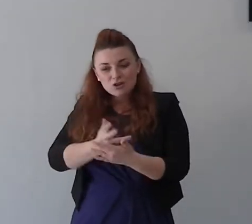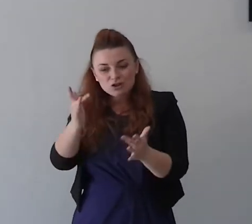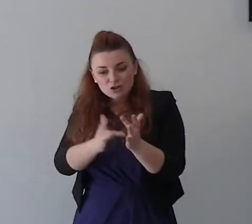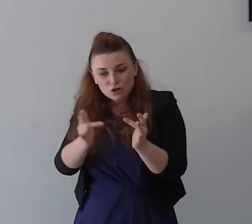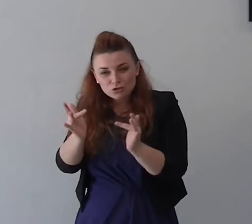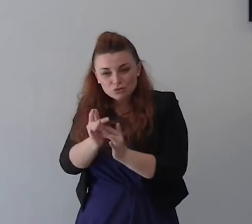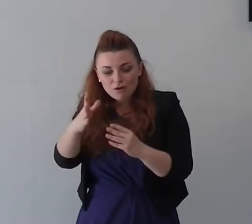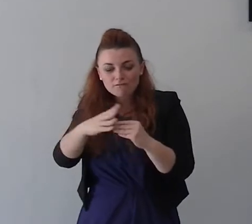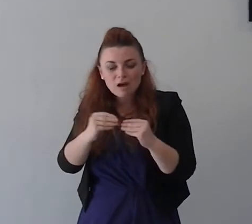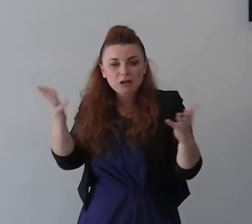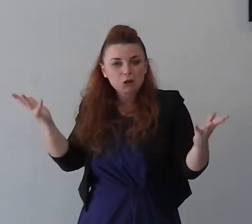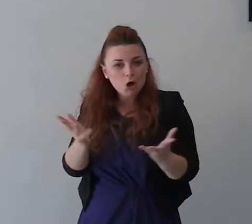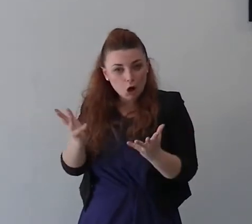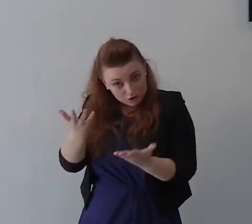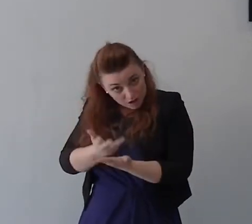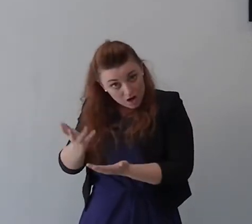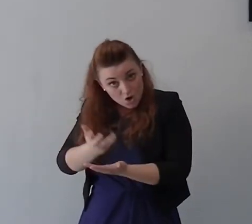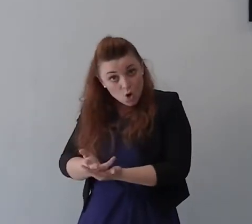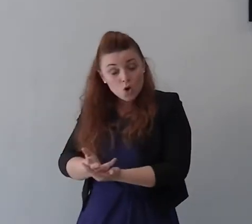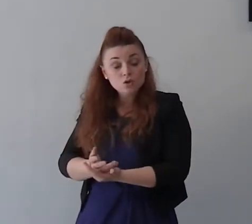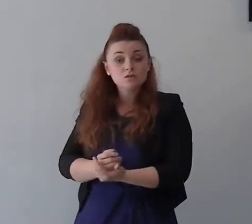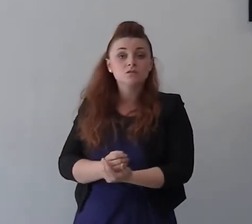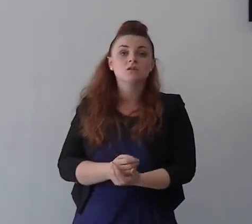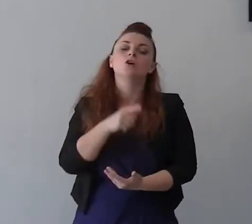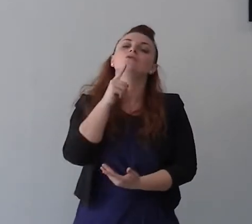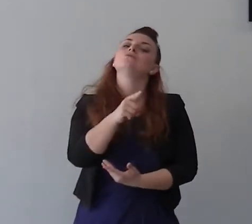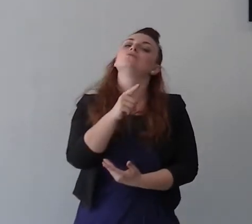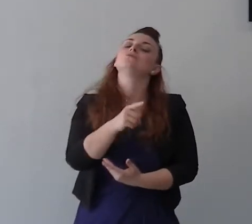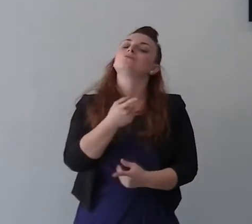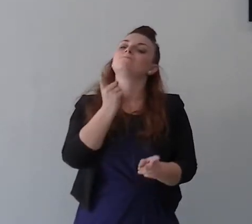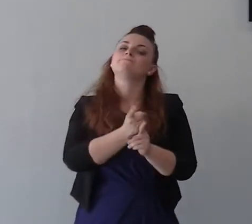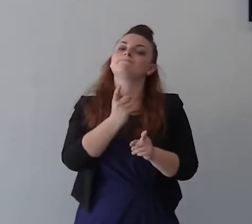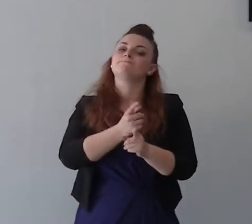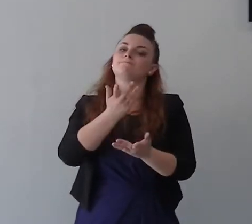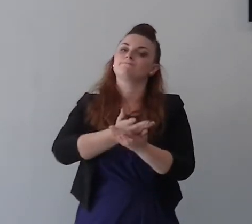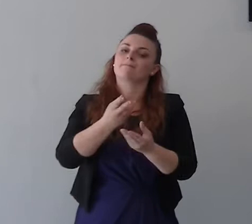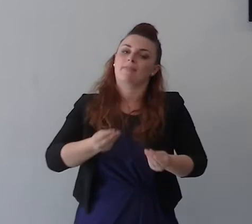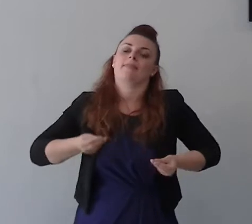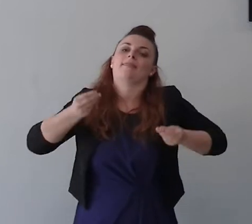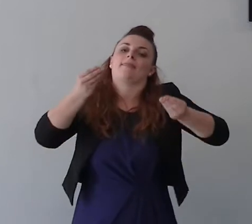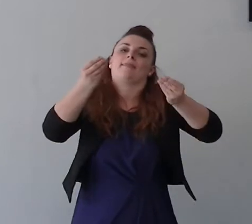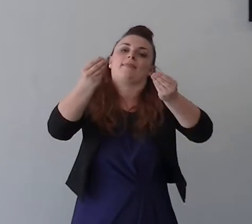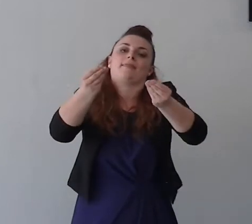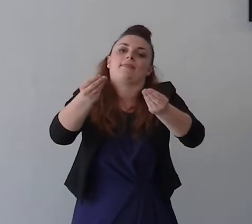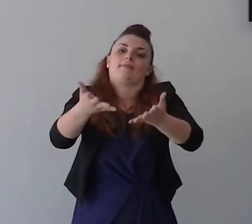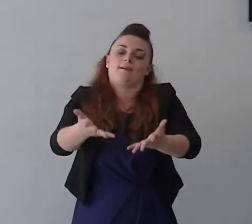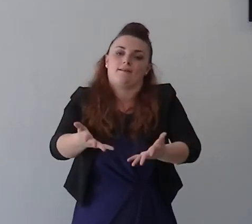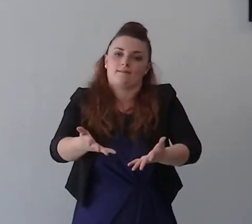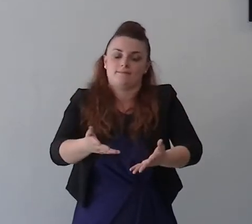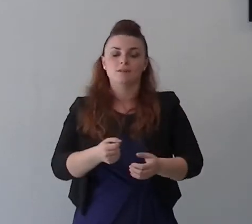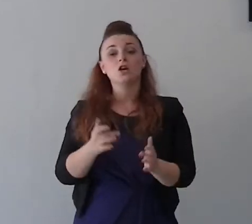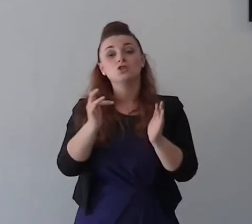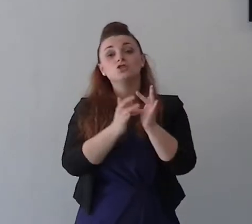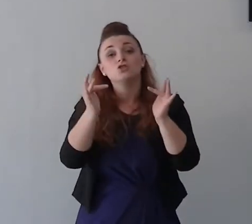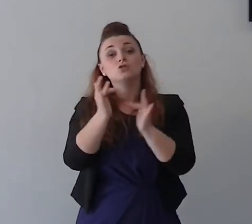tu non sei il depositario unico della salvezza, ma tutti coloro che crederanno in Gesù, e Gesù ti sta chiedendo di